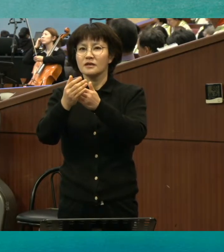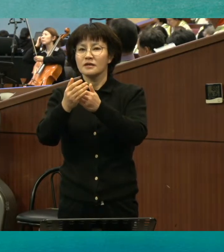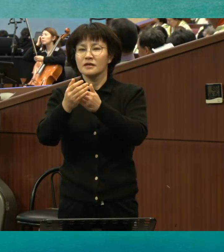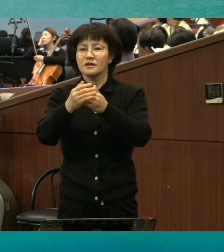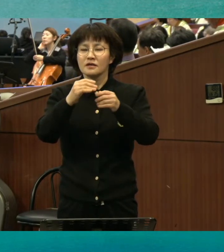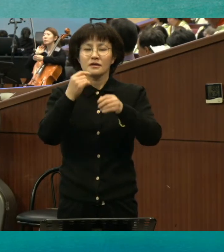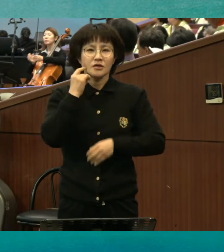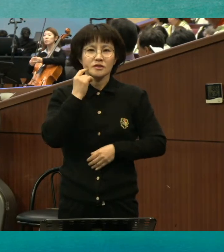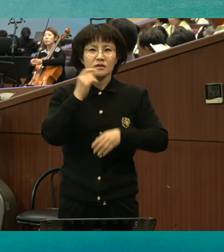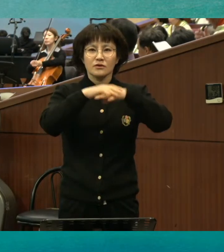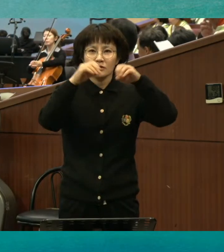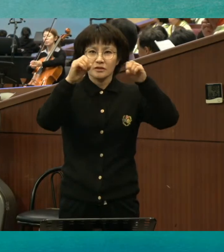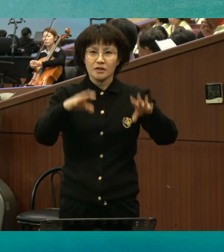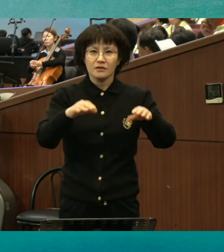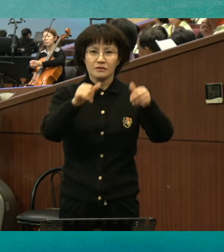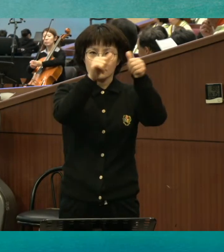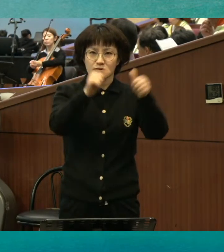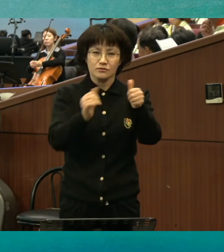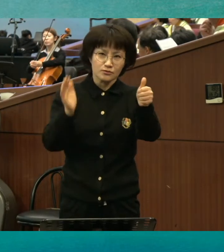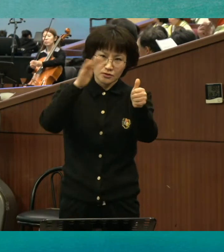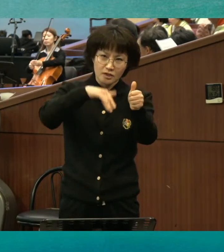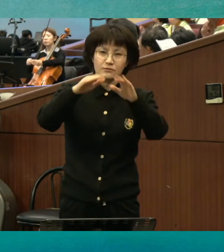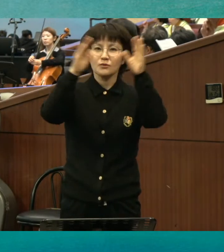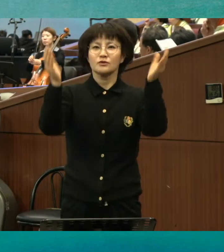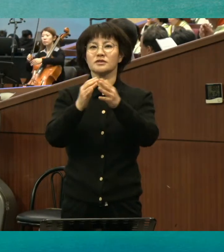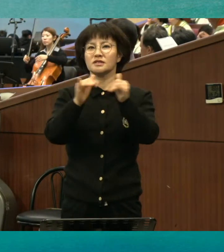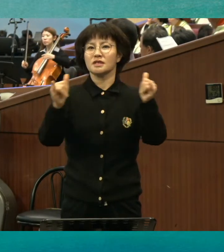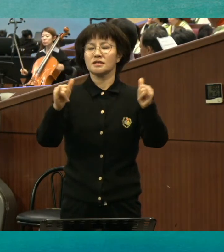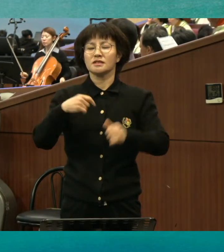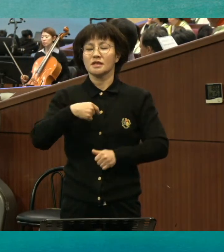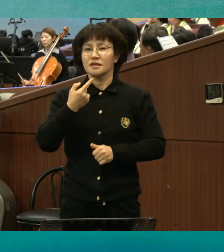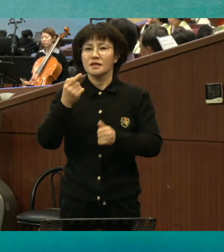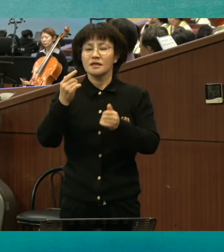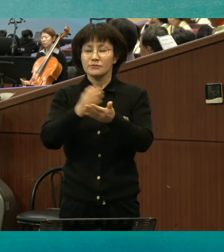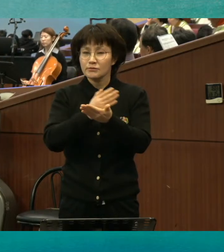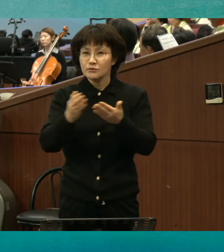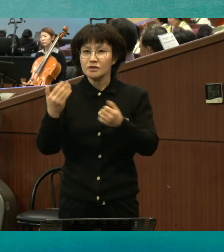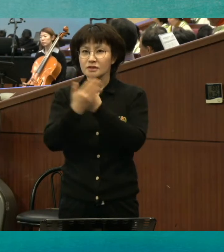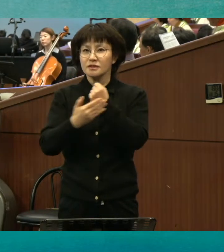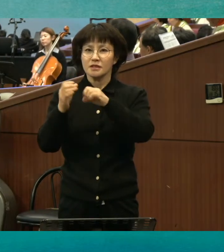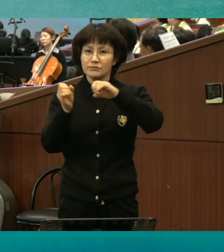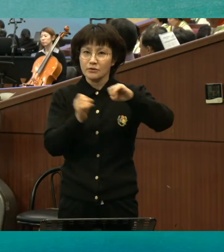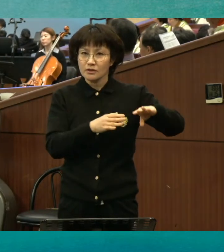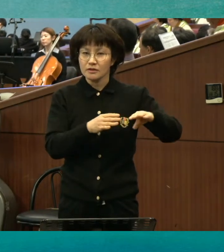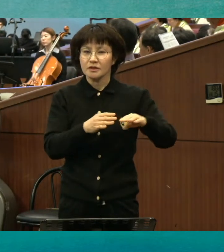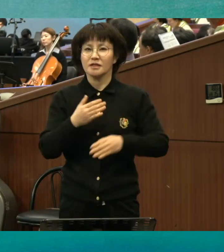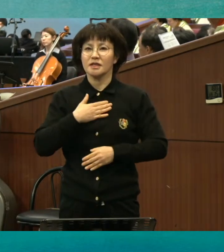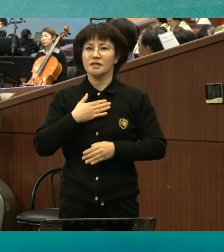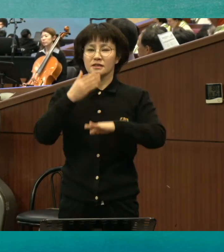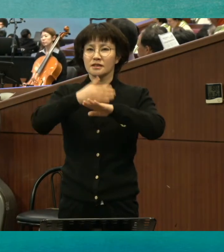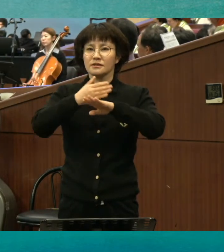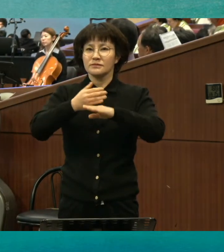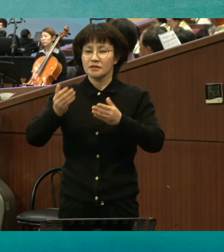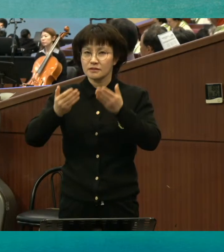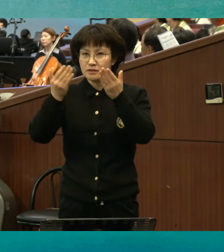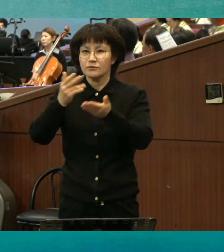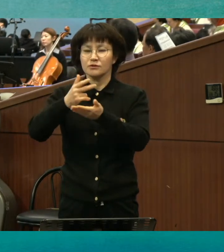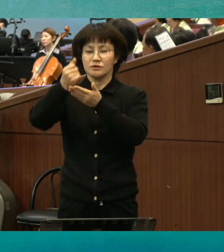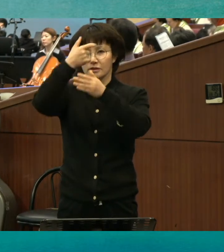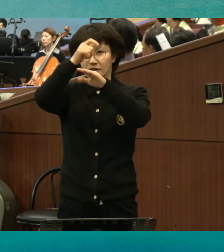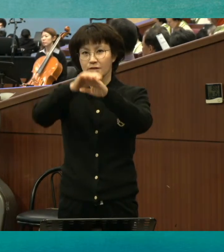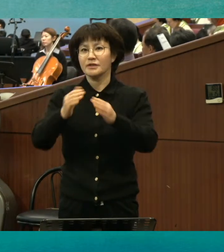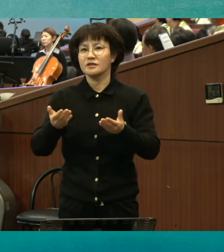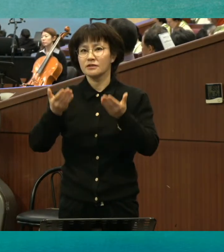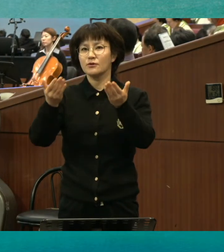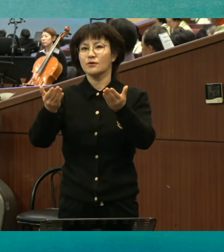것을 숭상하는 모든 자는 자기에게 베푸신 은혜를 버렸사오나 나는 감사하는 목소리로 주께 제사를